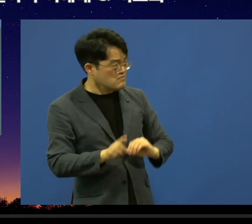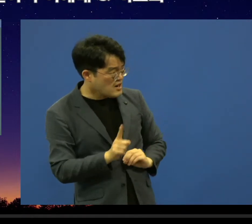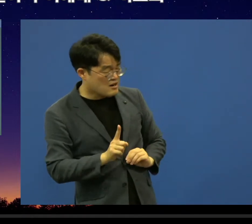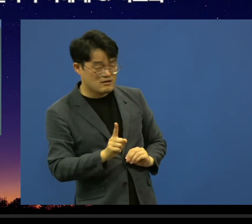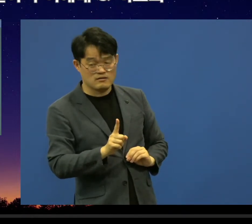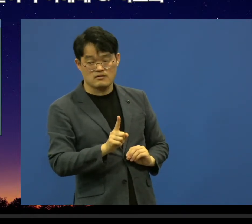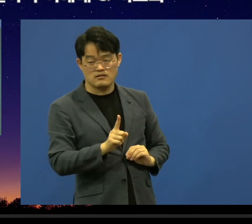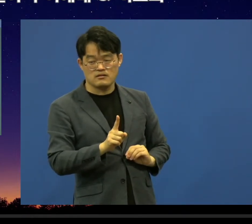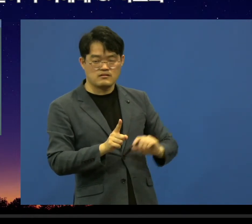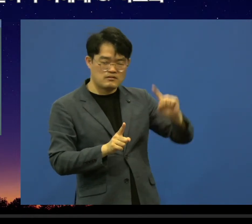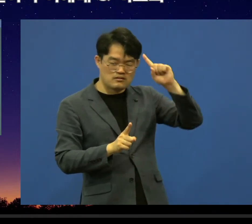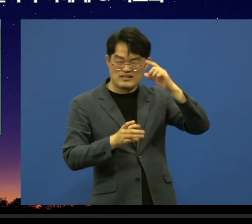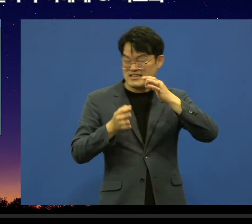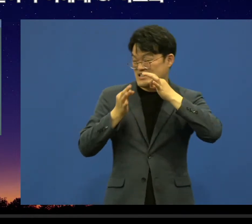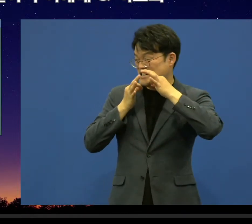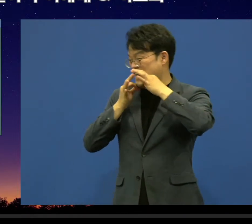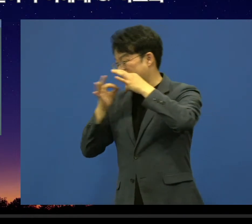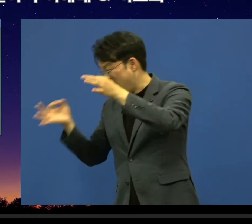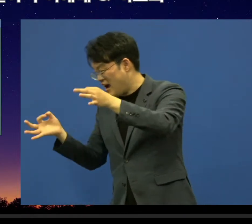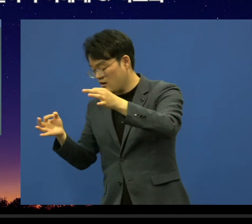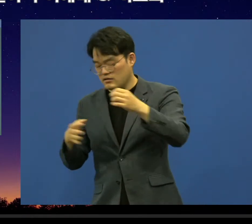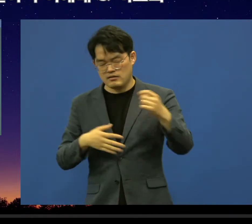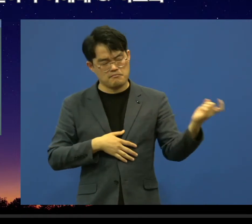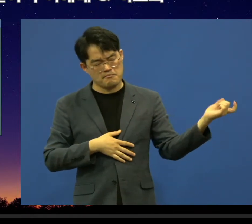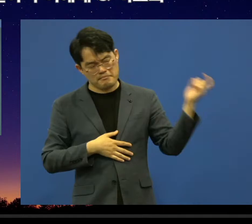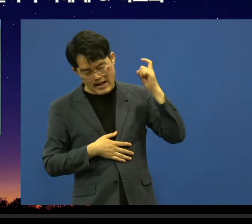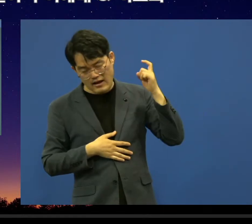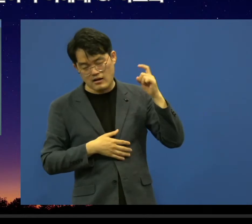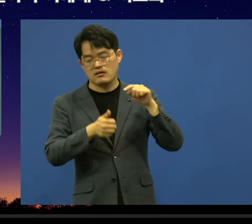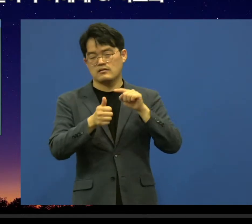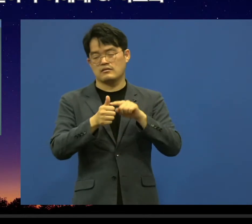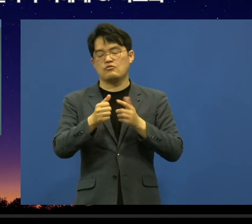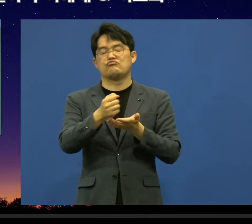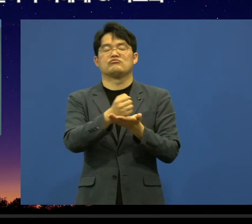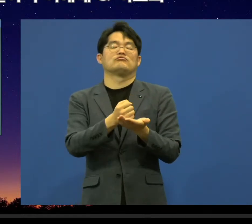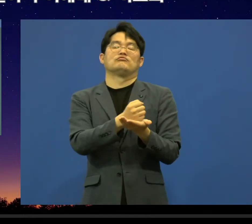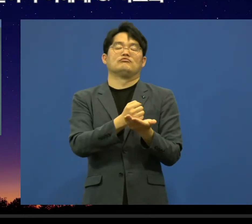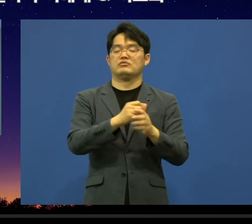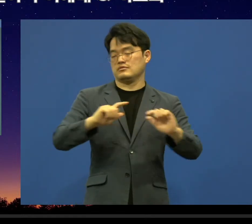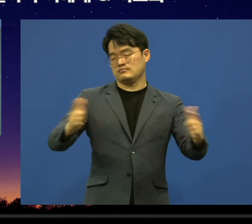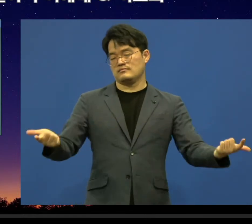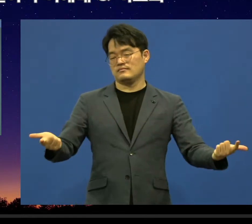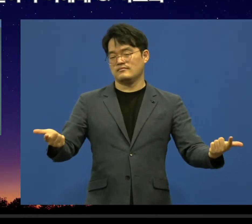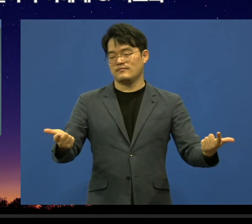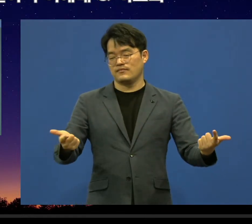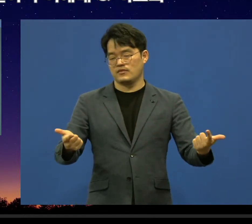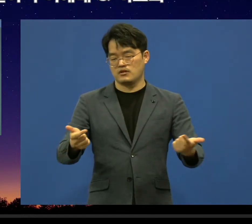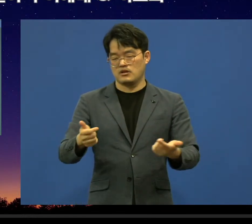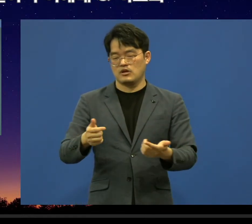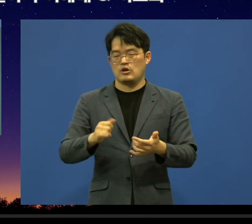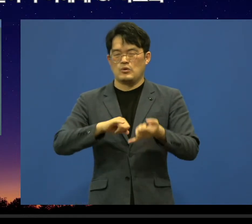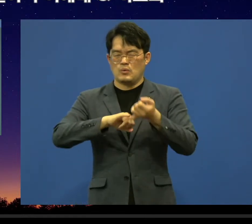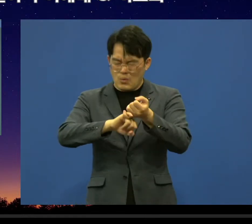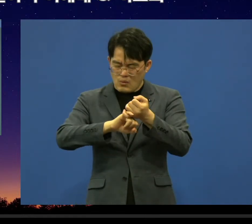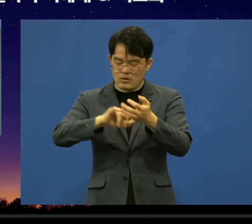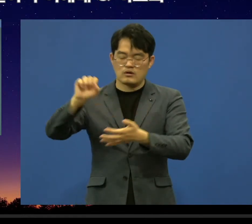것은 결코 우연이 아님을 알 수가 있어요. 들려야 할 사람에게 들리게